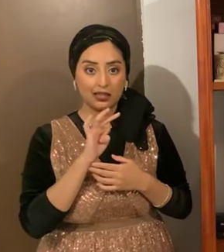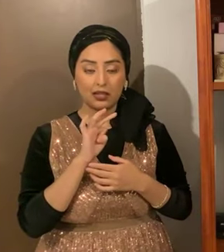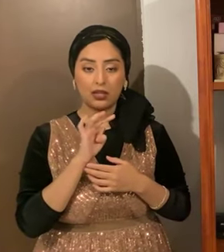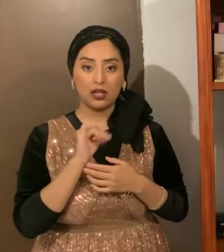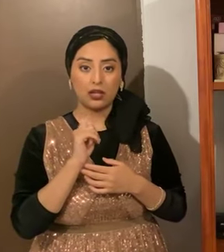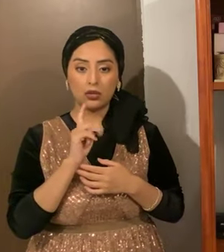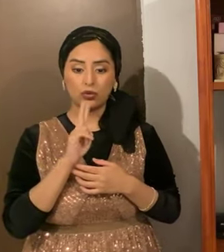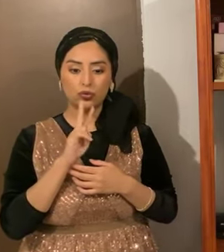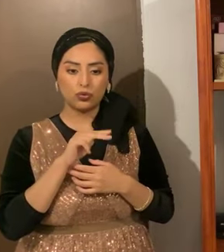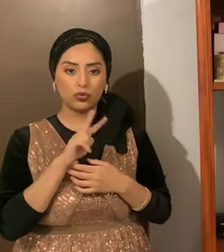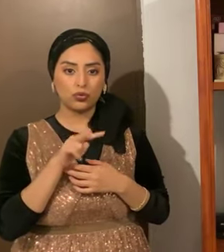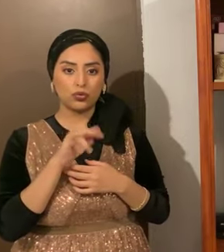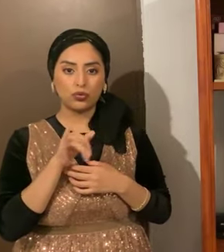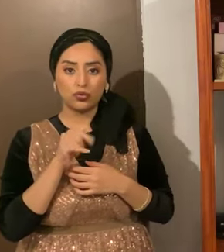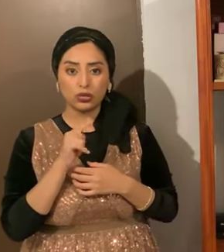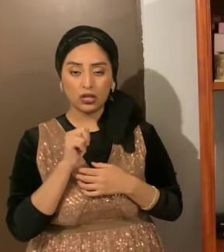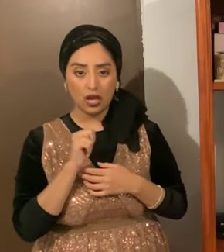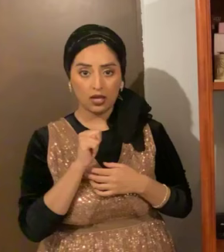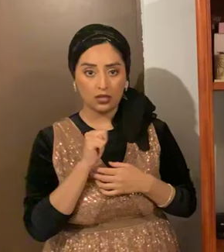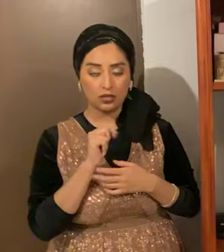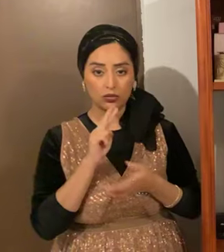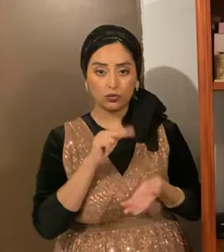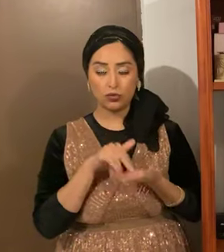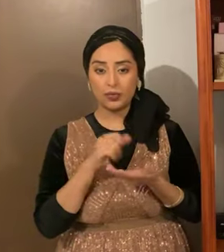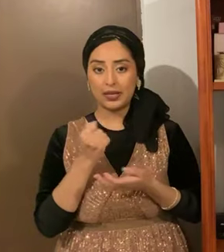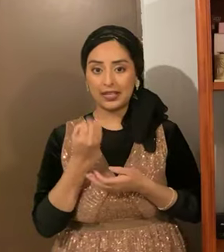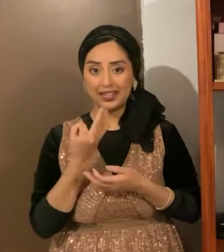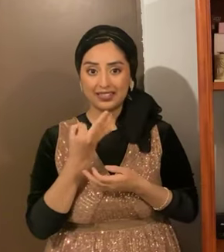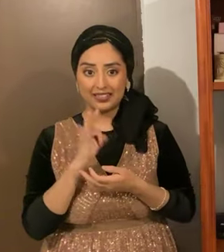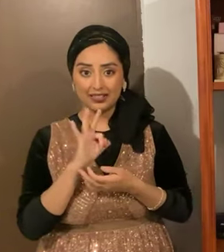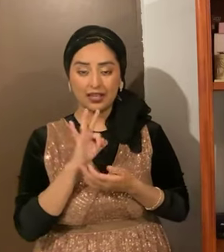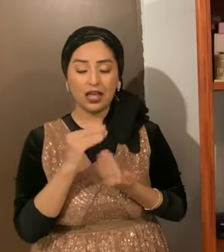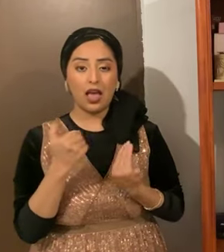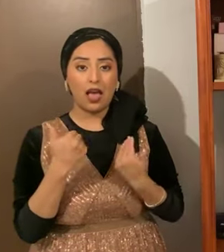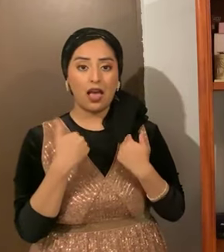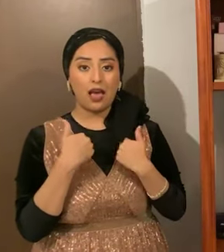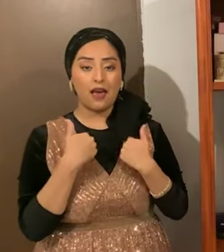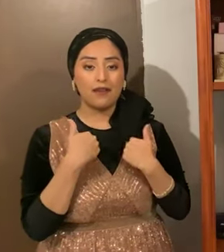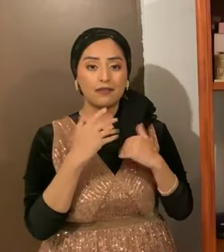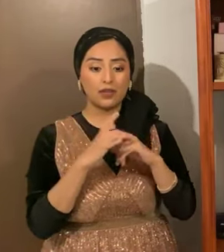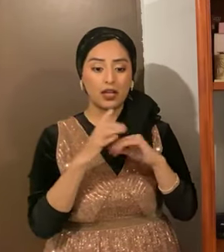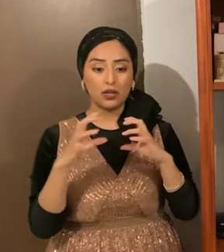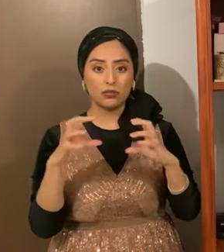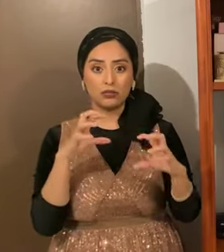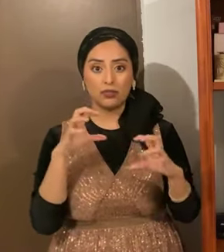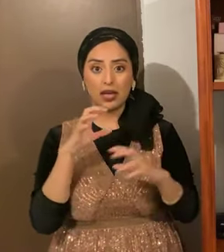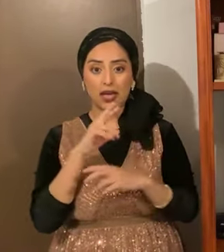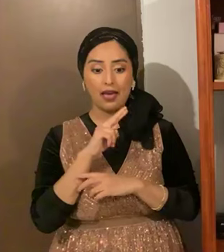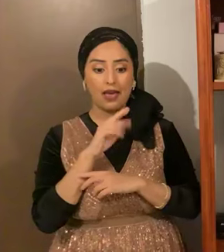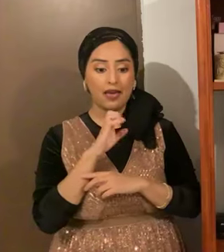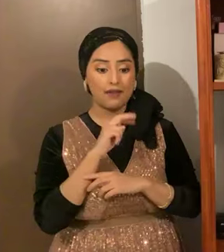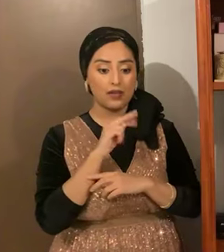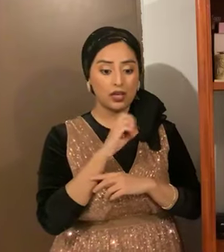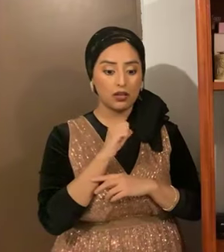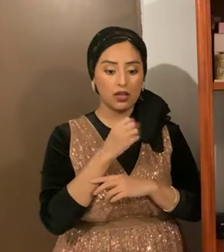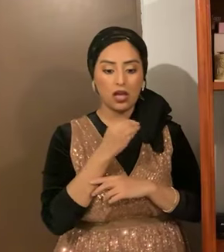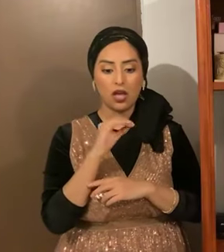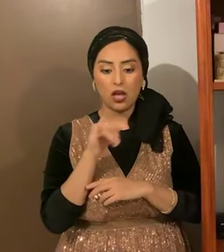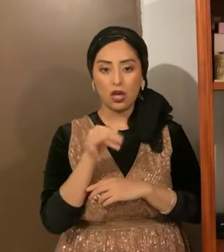específicamente el 22 de enero del 2019, hubo una conjunción de Venus y Júpiter.